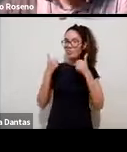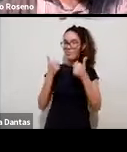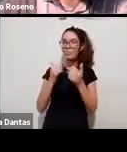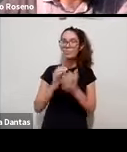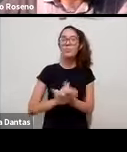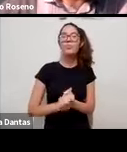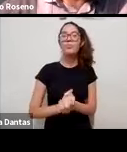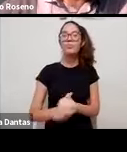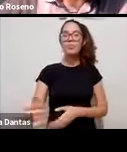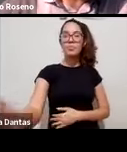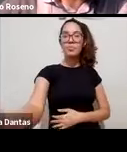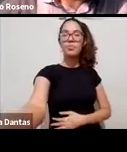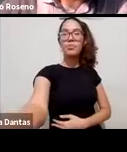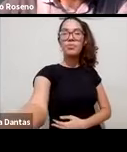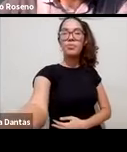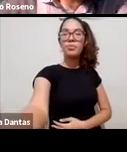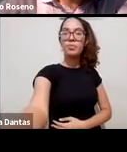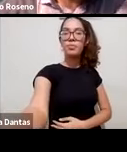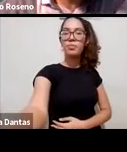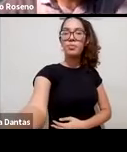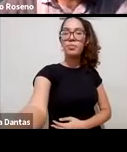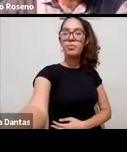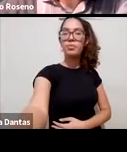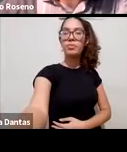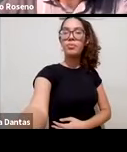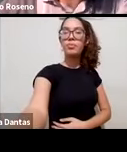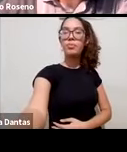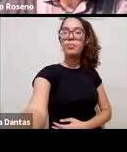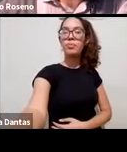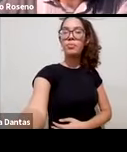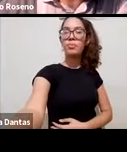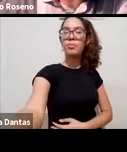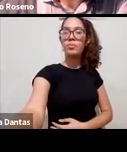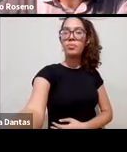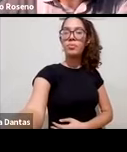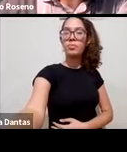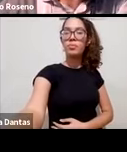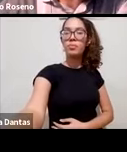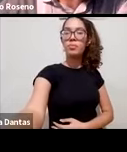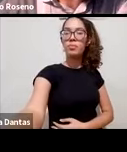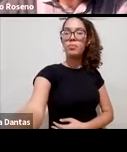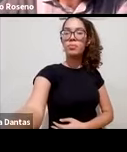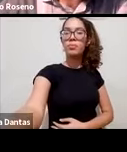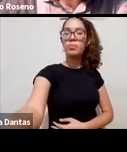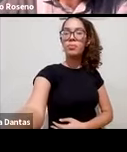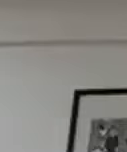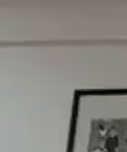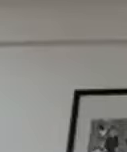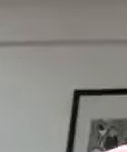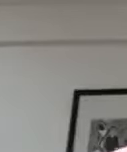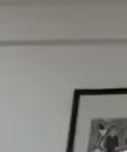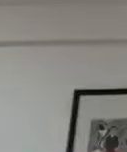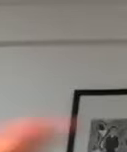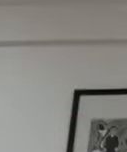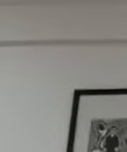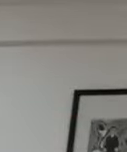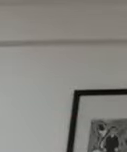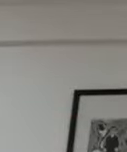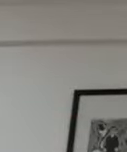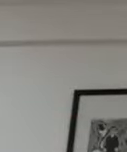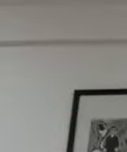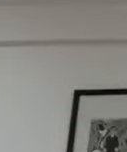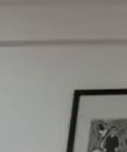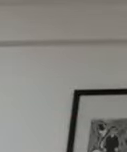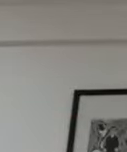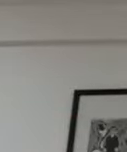Obrigado, Esther. Muito grato. Né? Bastante, de fato, abrangente, como deve ser, de fato, uma fala